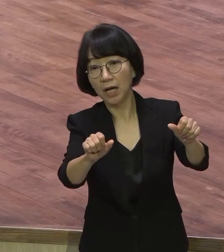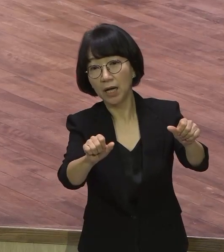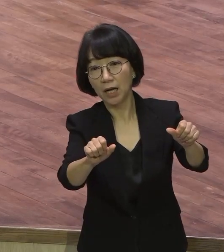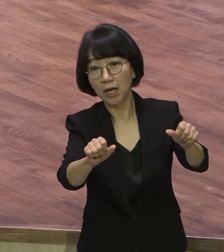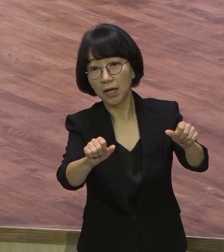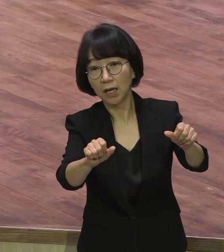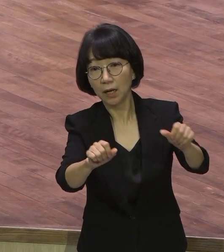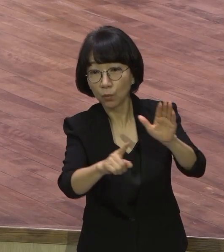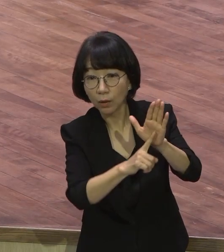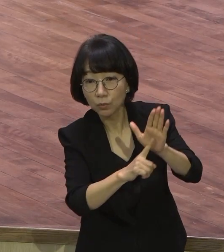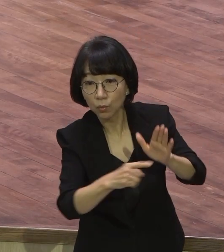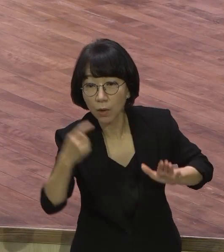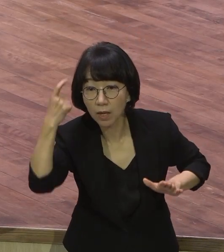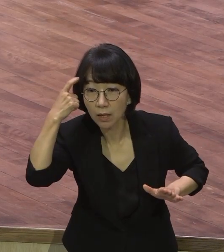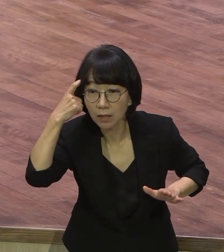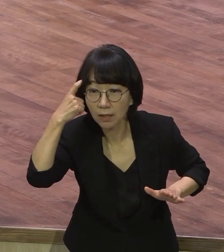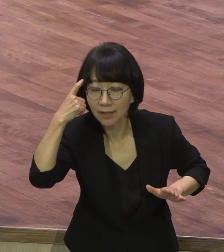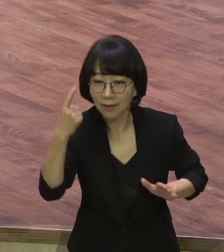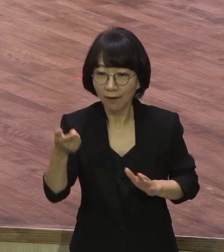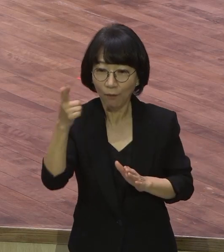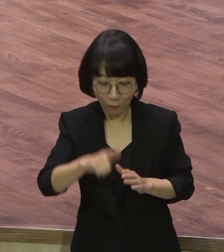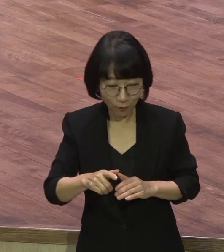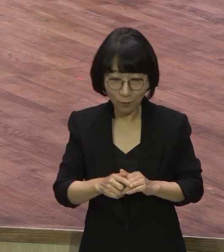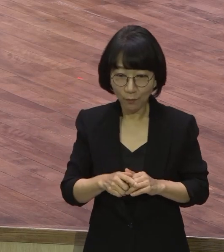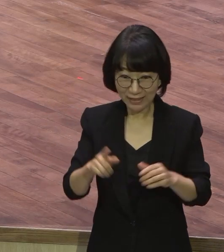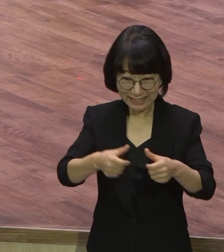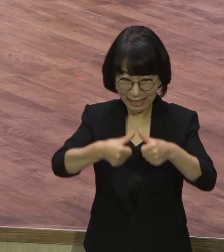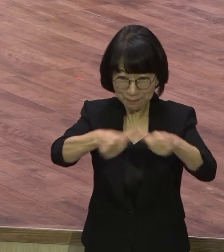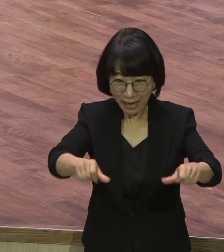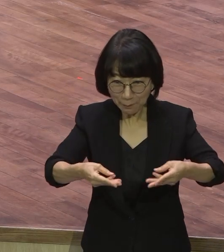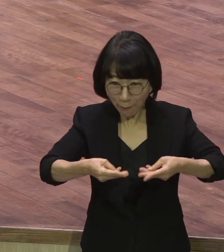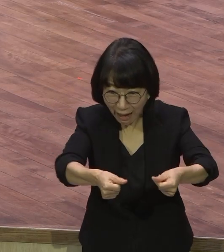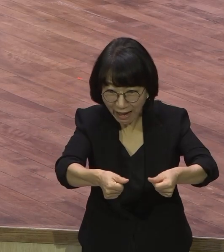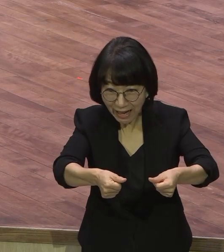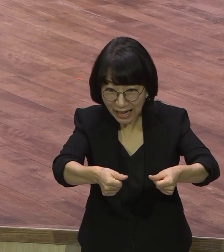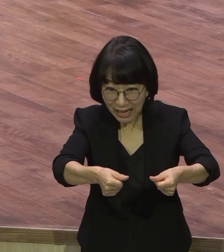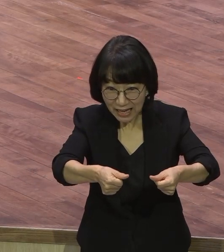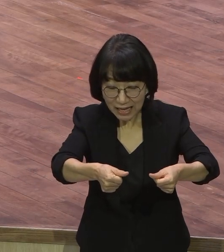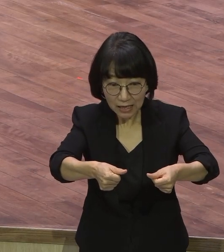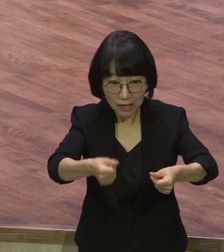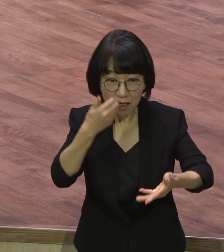그런데요 시계 어떻게 다 망가져 다 깨져 다 부서져